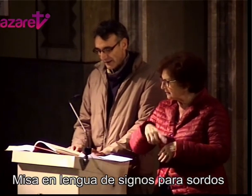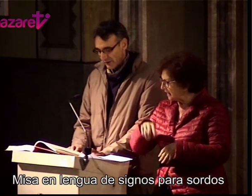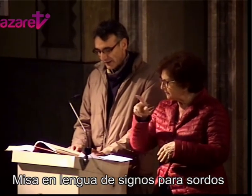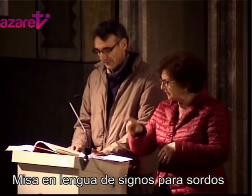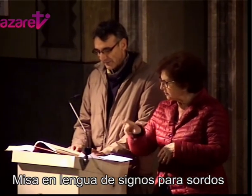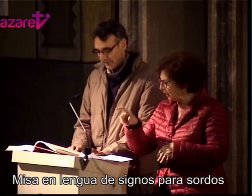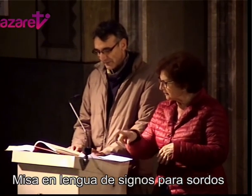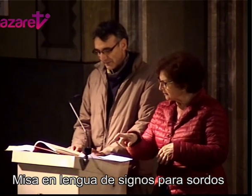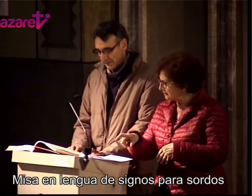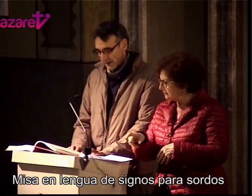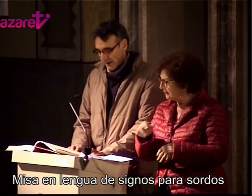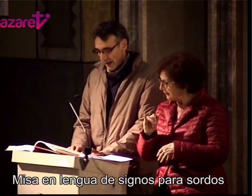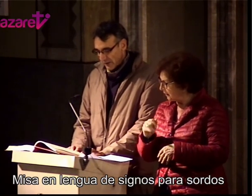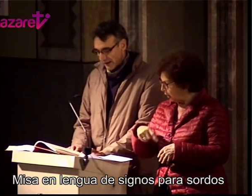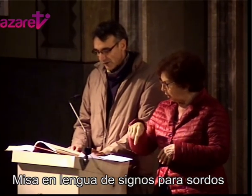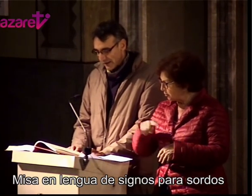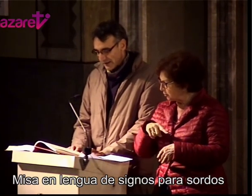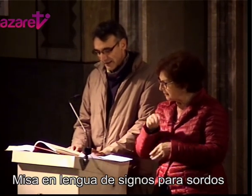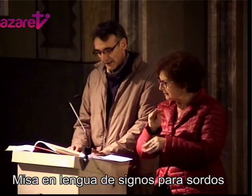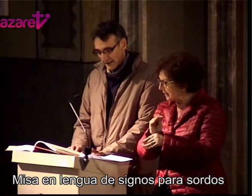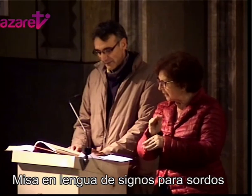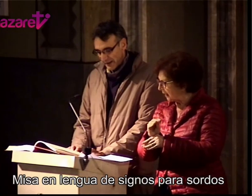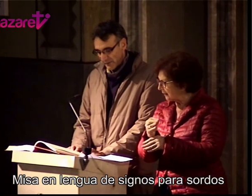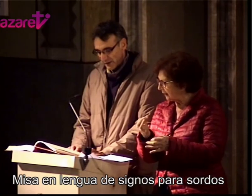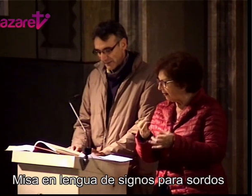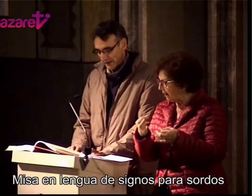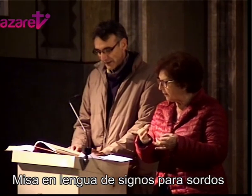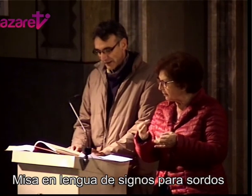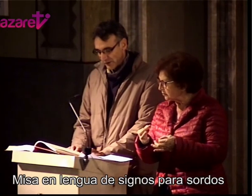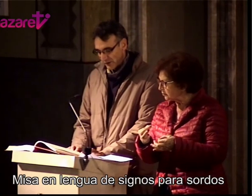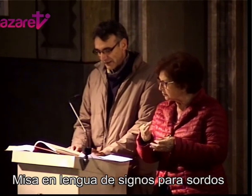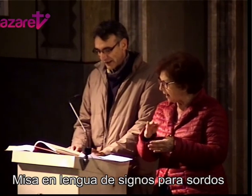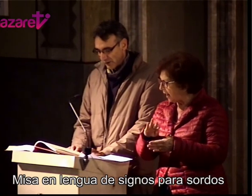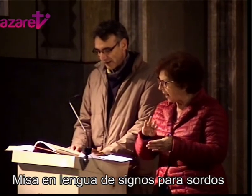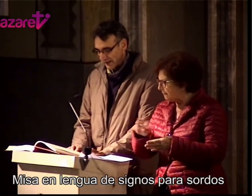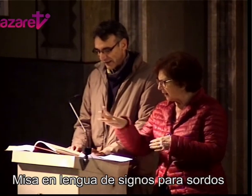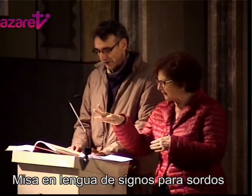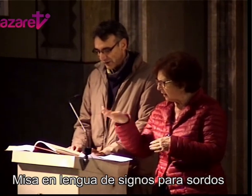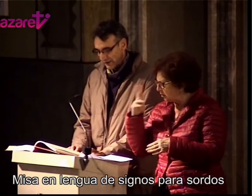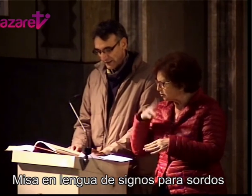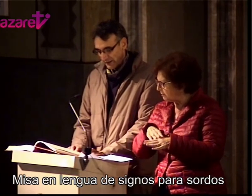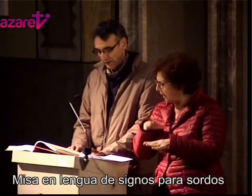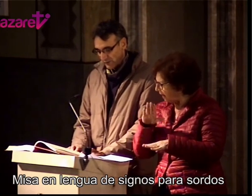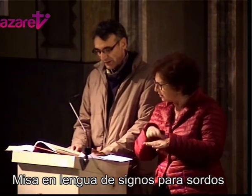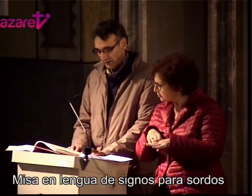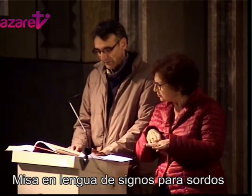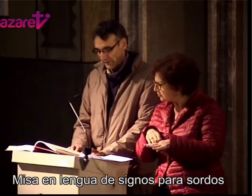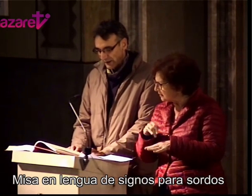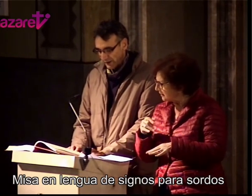piadosa, aguardando la dicha que esperamos y manifestación de la gloria del gran Dios y Salvador nuestro,